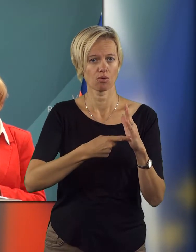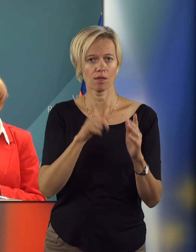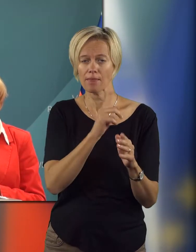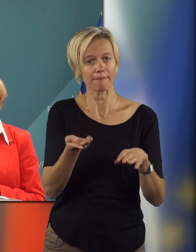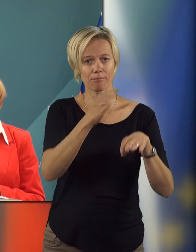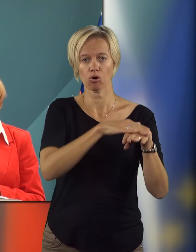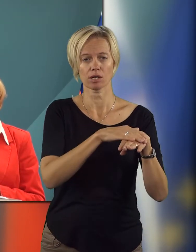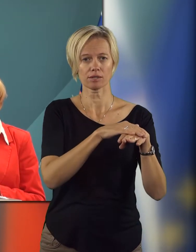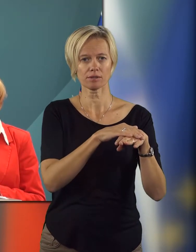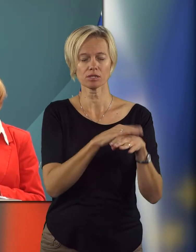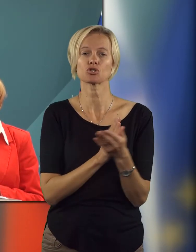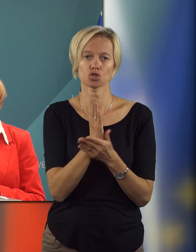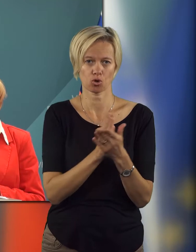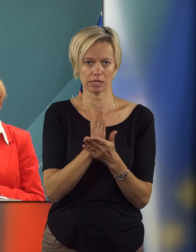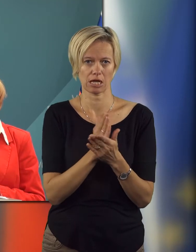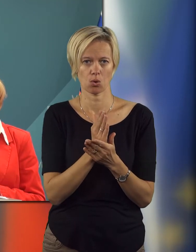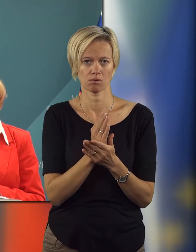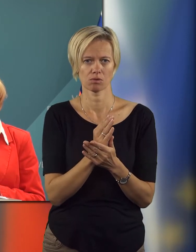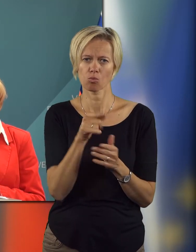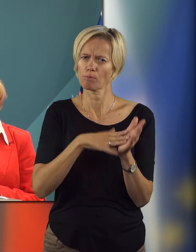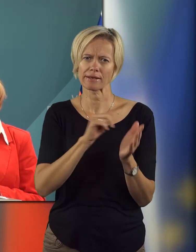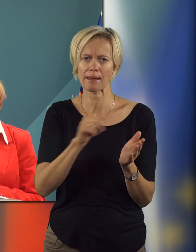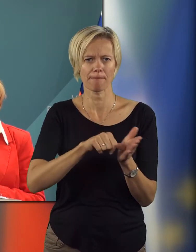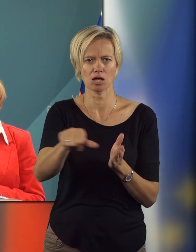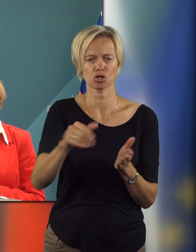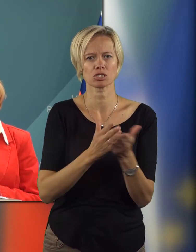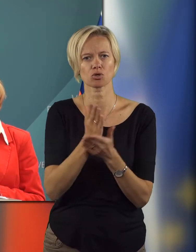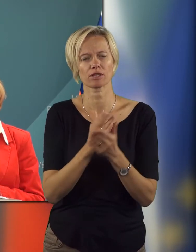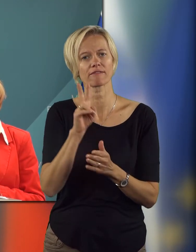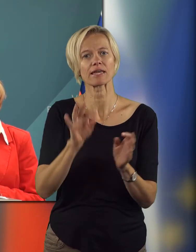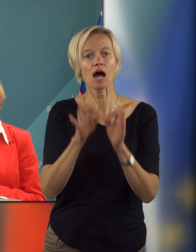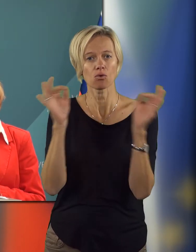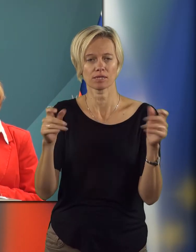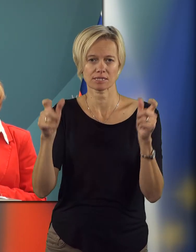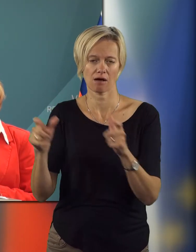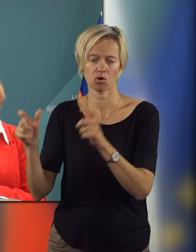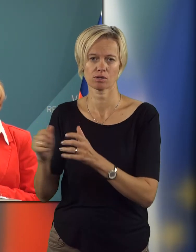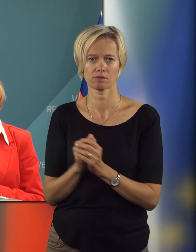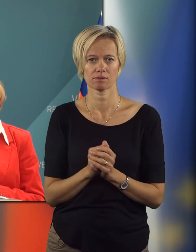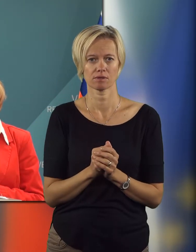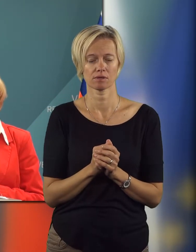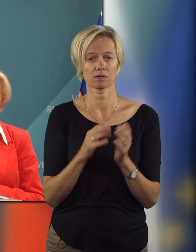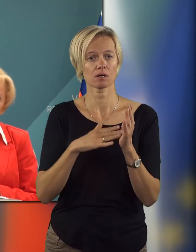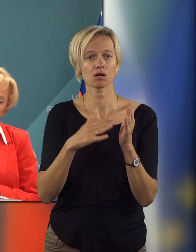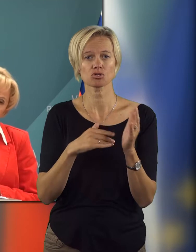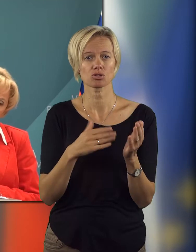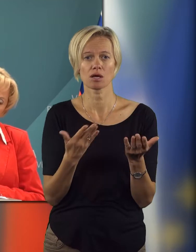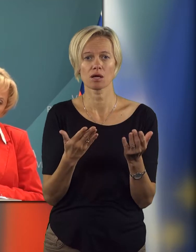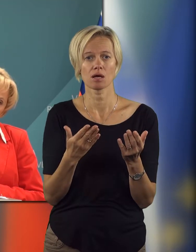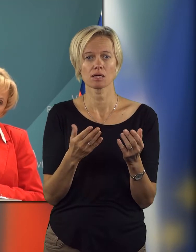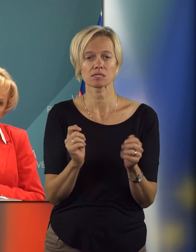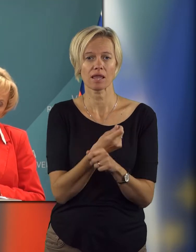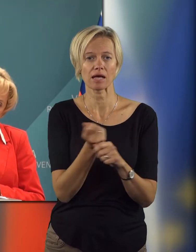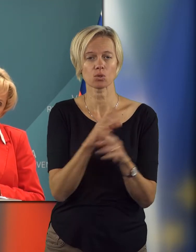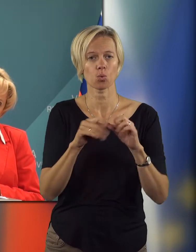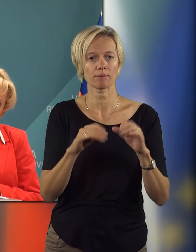580 milijonov nepokritih storitev, se pravi neplačanih storitev v javnih zavodih. Kakšne potem